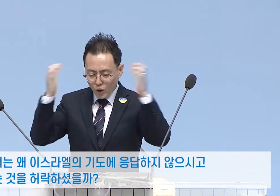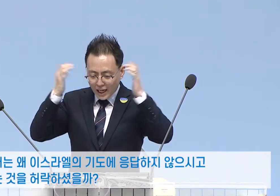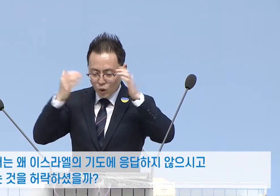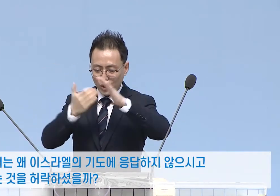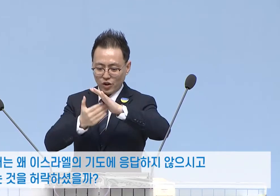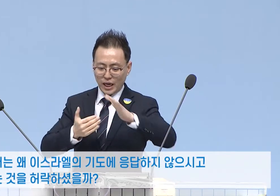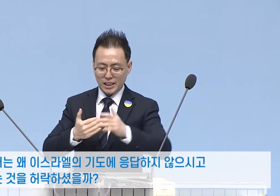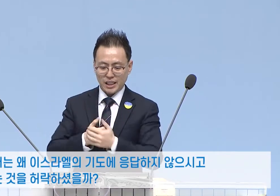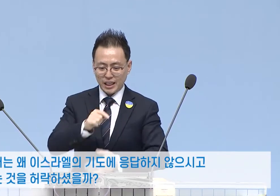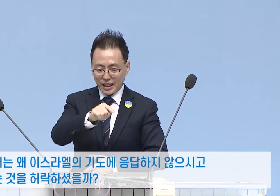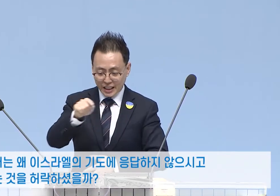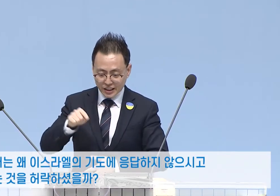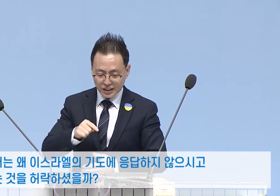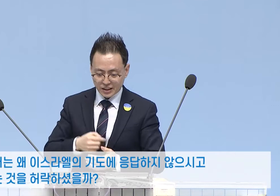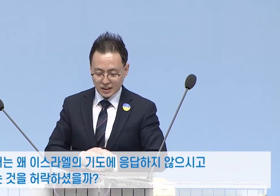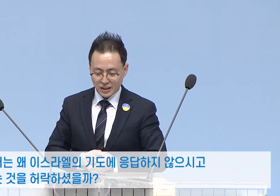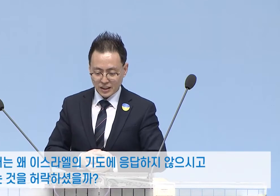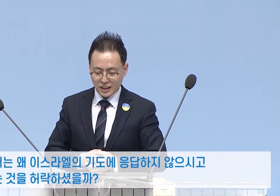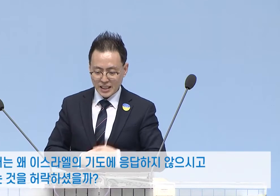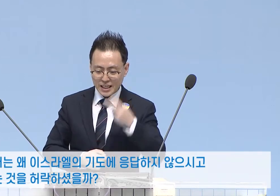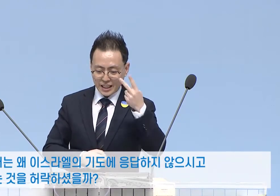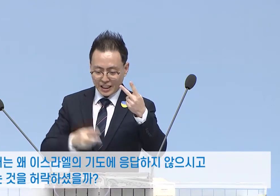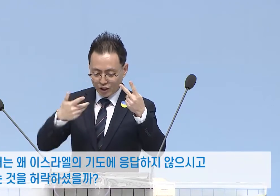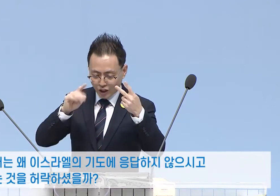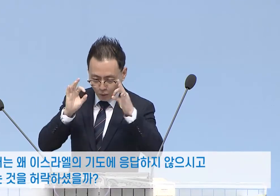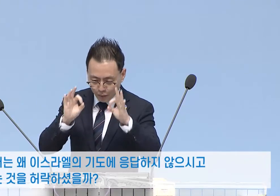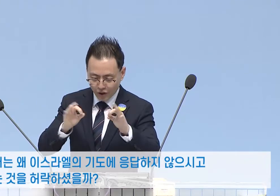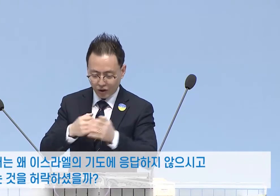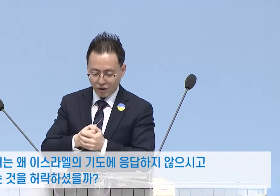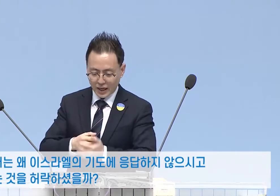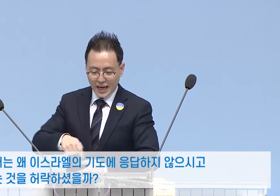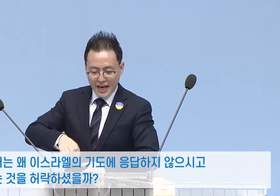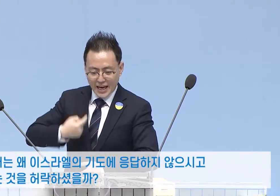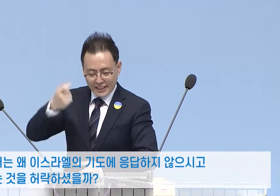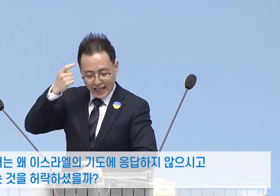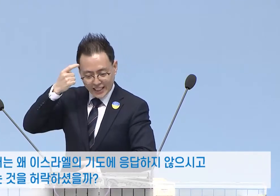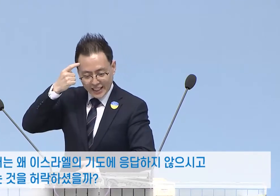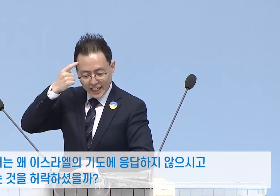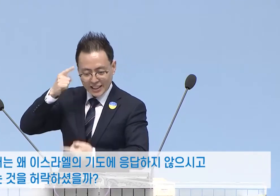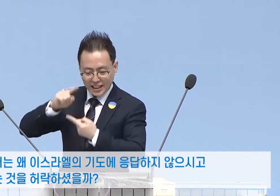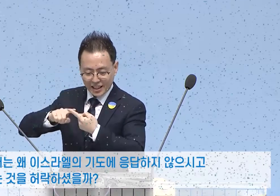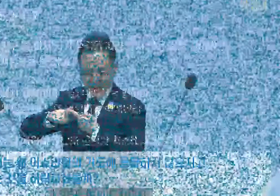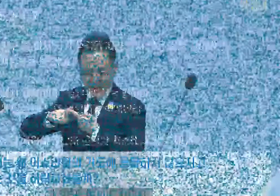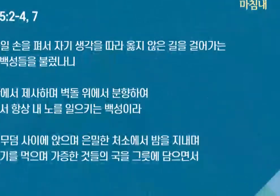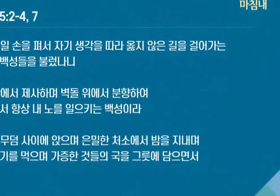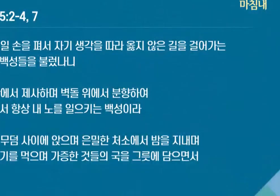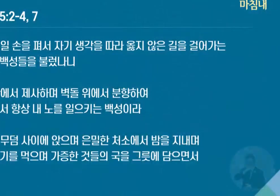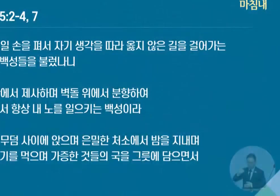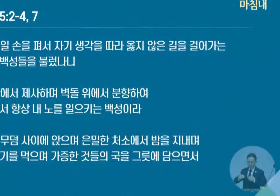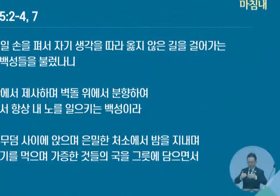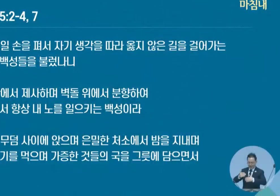고난이 오기 전까지 이들은 2절에 보면요 자기 생각을 따라 그대로 옳은 길을